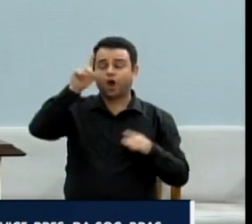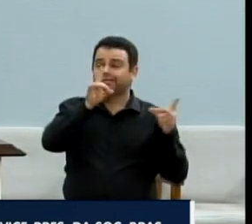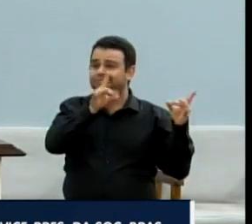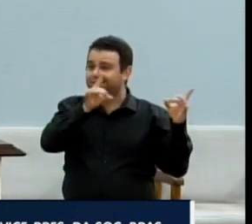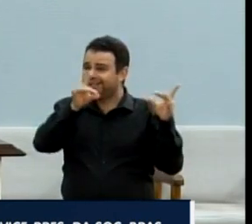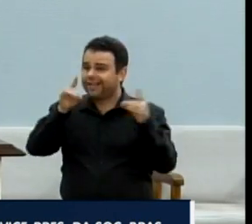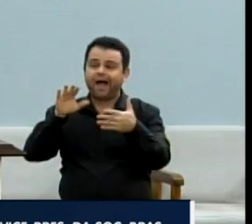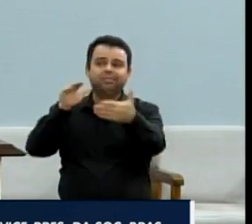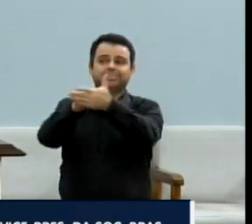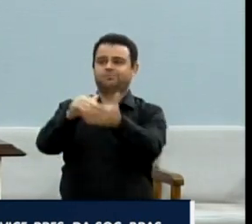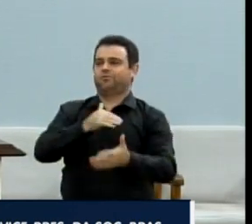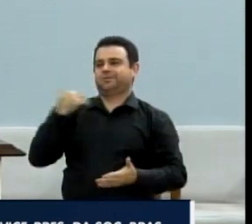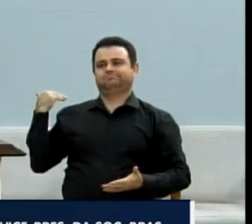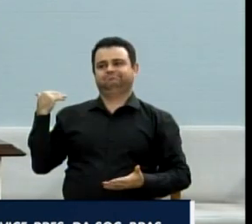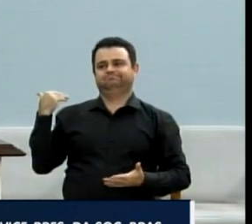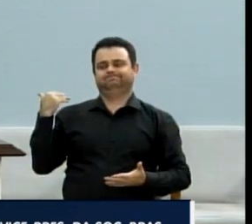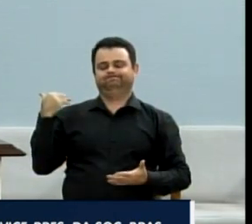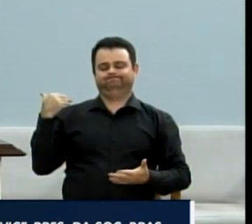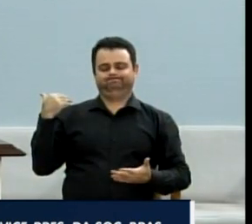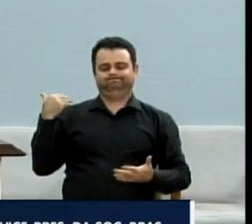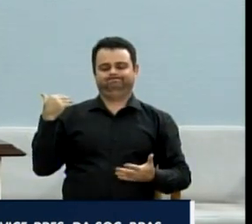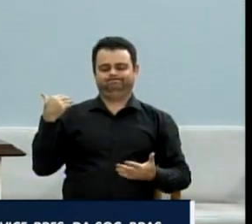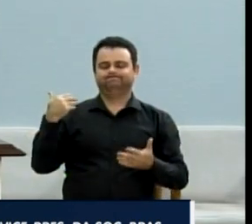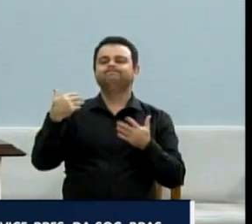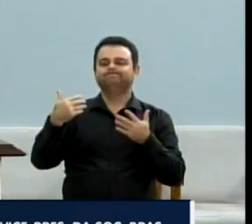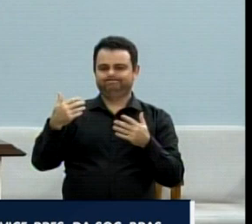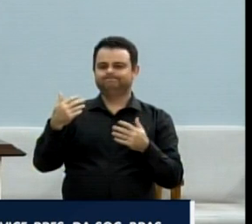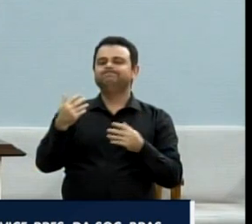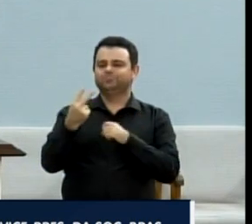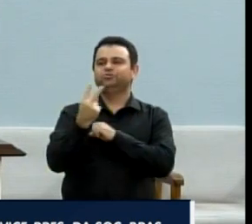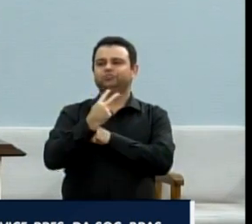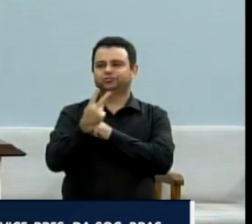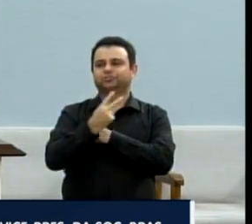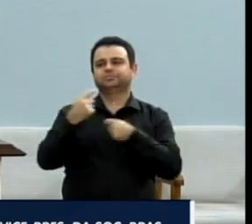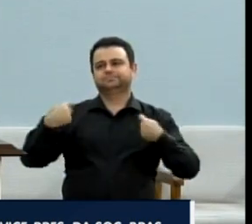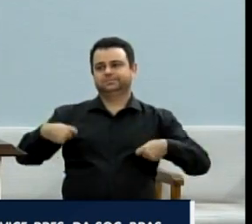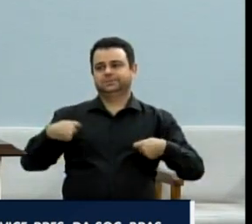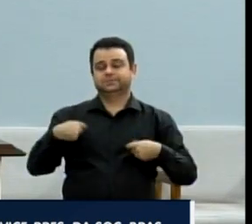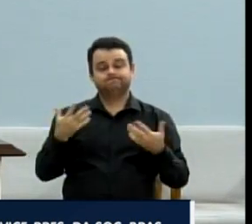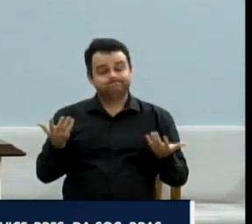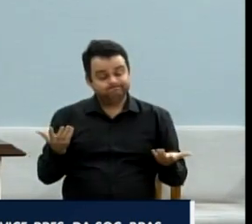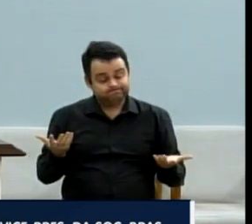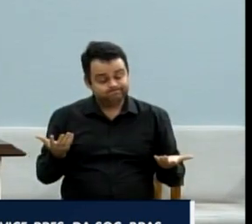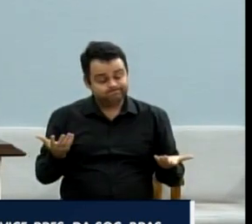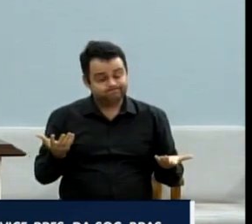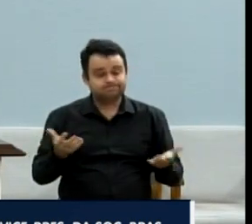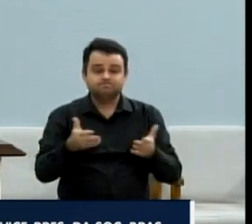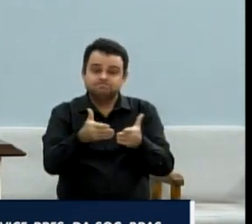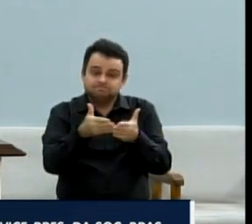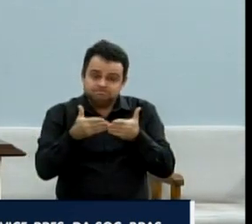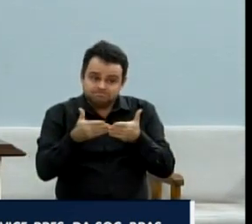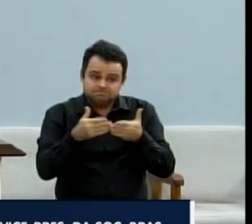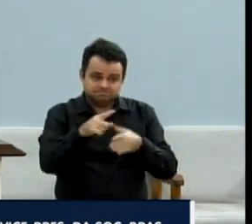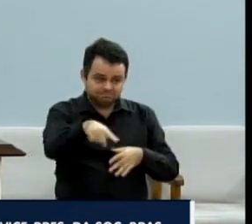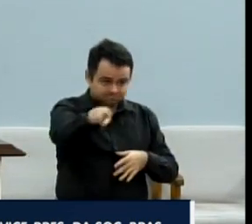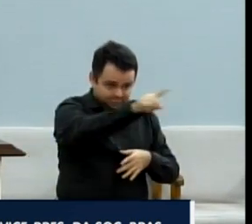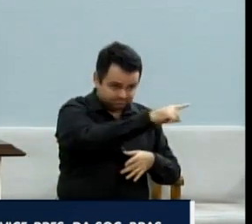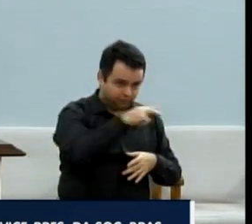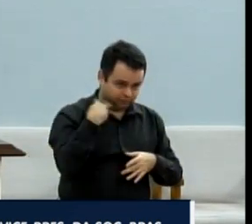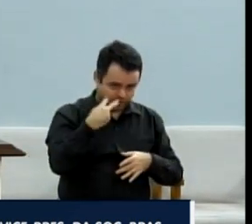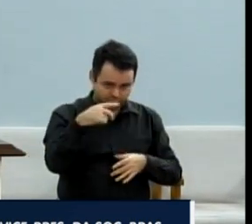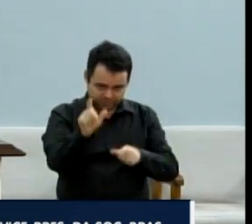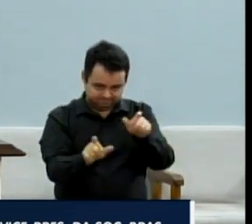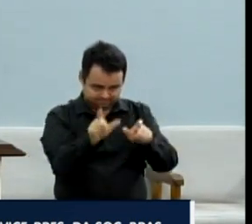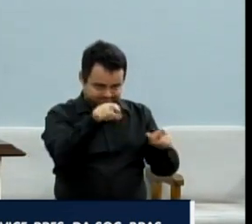o final de suas vidas. Por esse motivo, peço encarecidamente aos senhores vereadores da nossa querida cidade